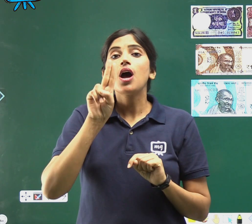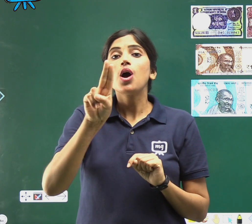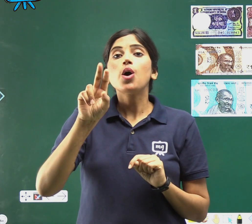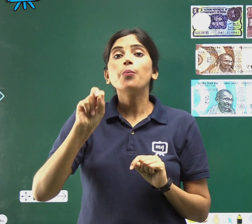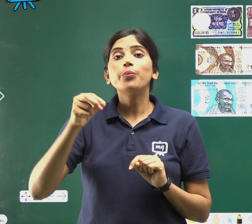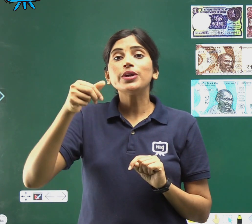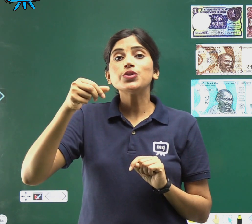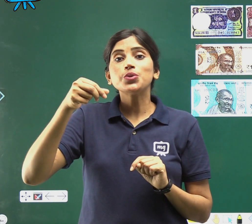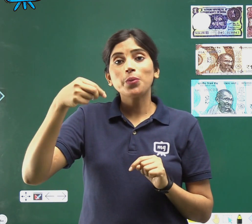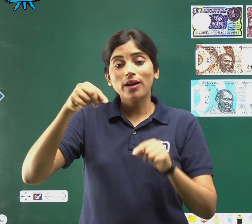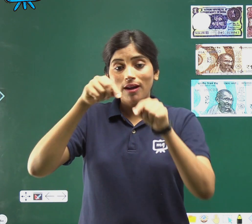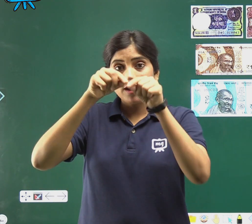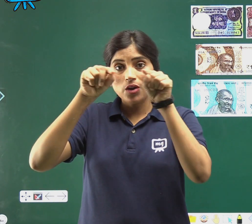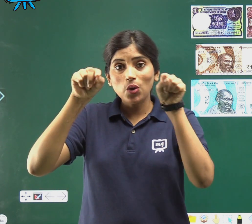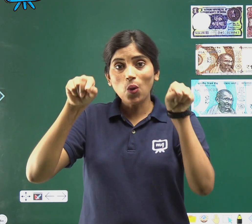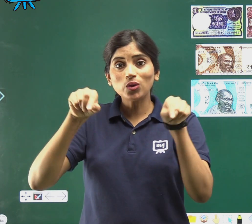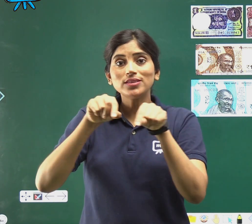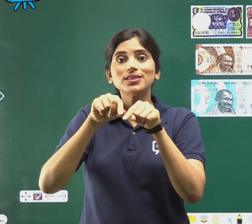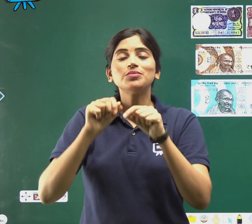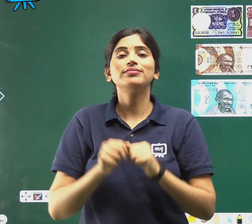20 रुपए का नोट,